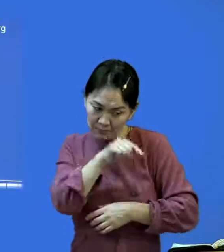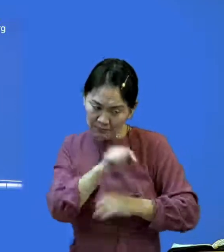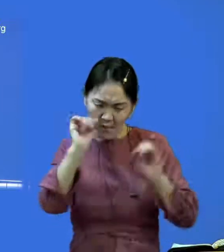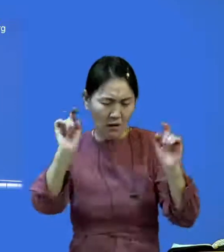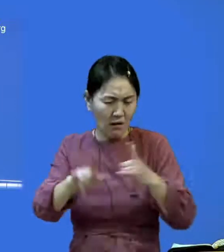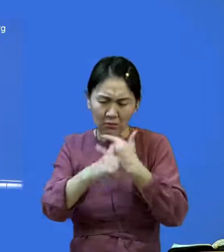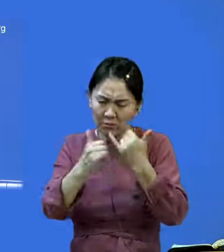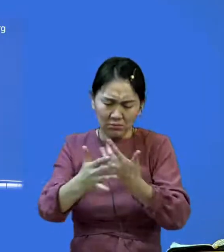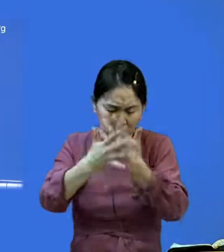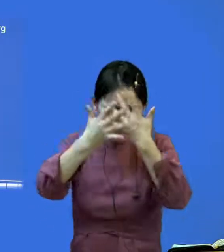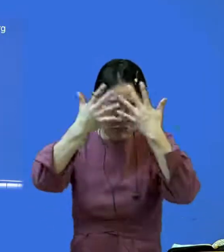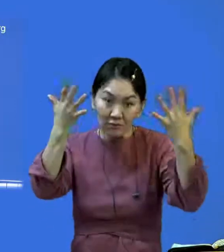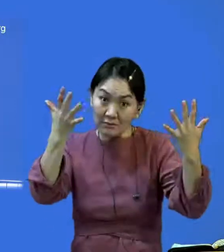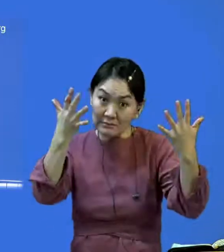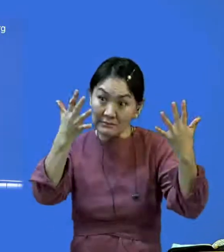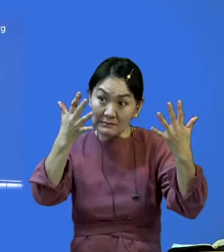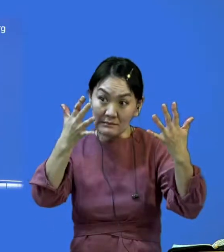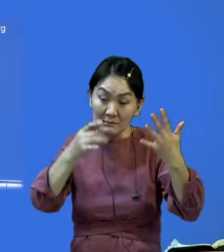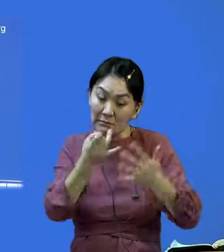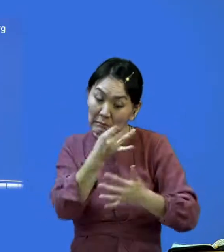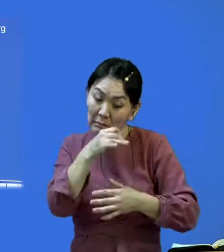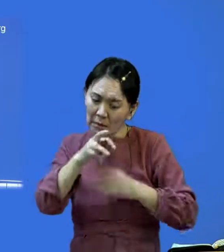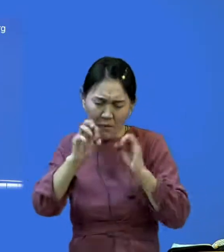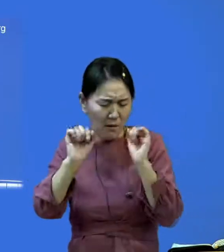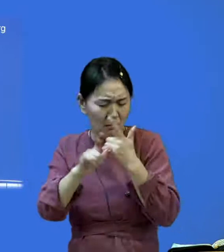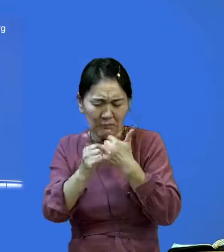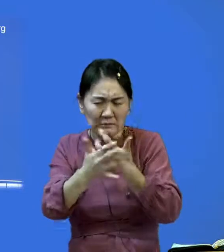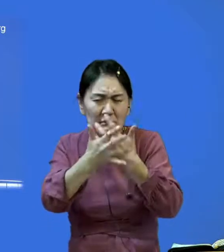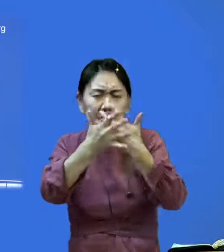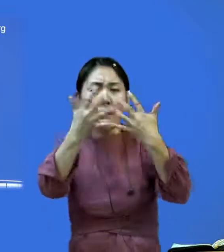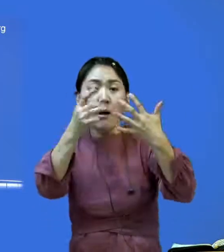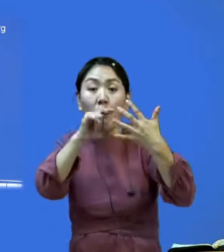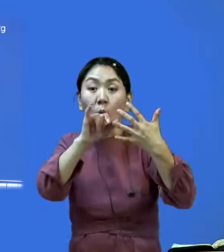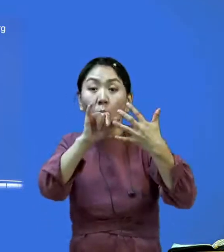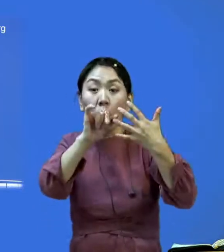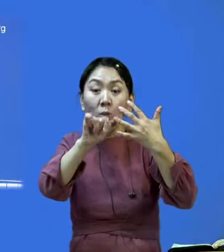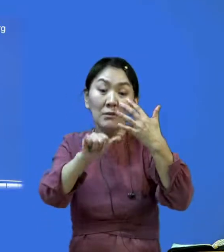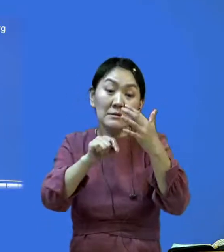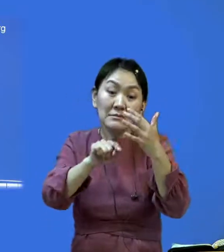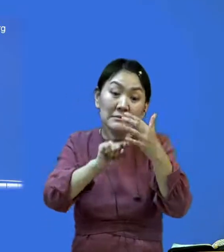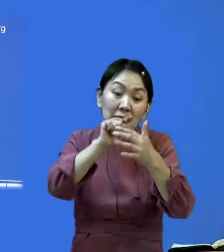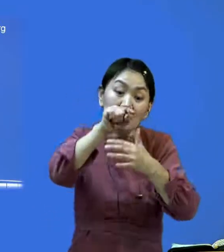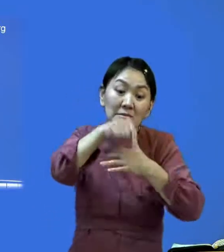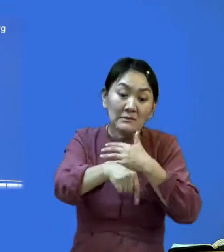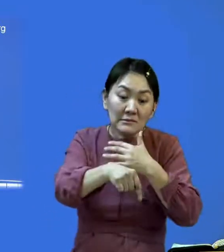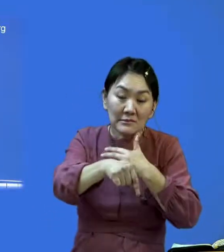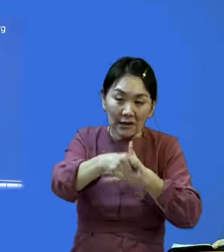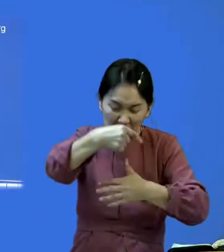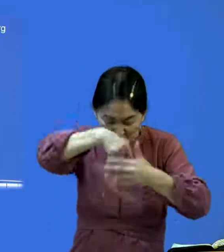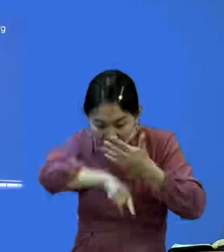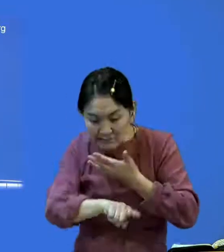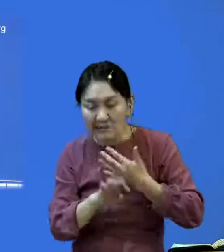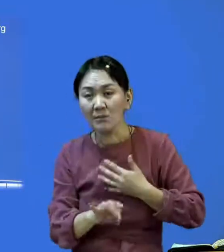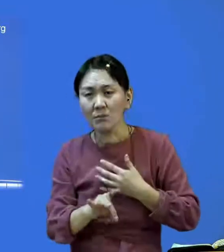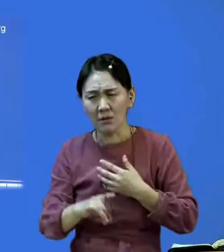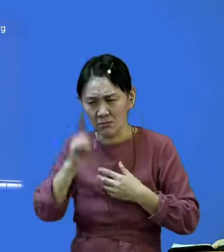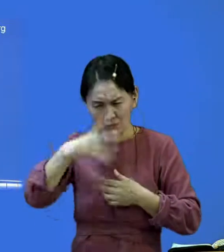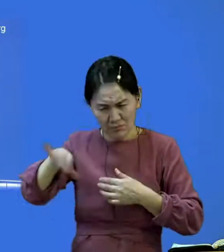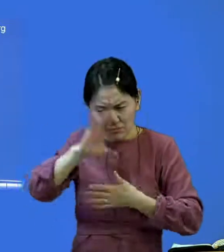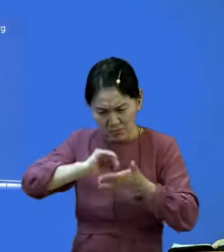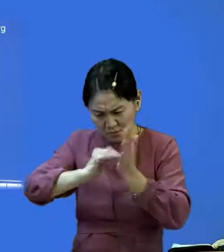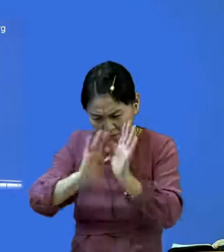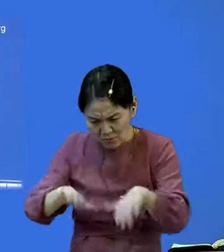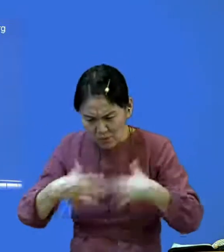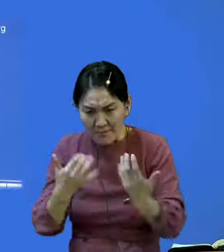байгаа. Ийм агуу гэдгийн ард талд нь Бурхан бид үхний хичнээн их хайрладаг вэ? Бид үхнийг аврахын тулд ямар төлөлгөөтэй байсдаг